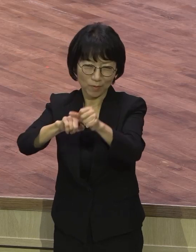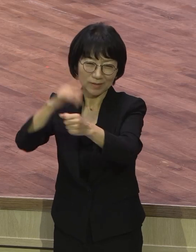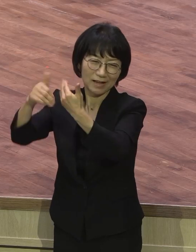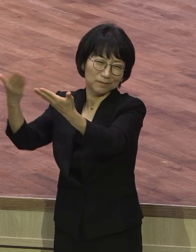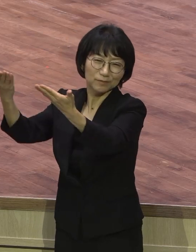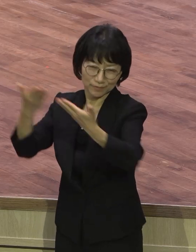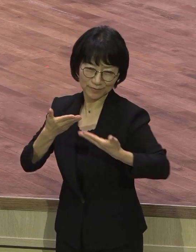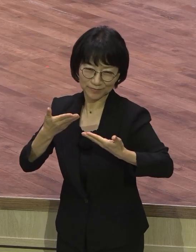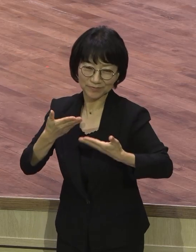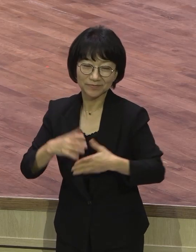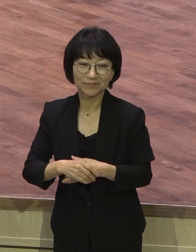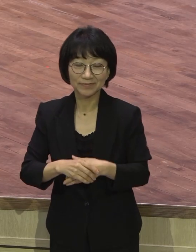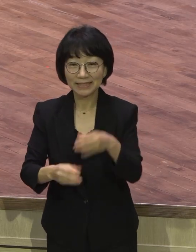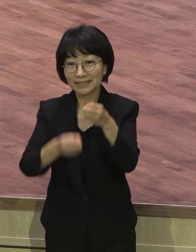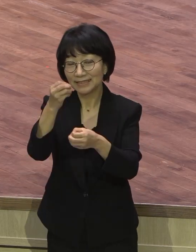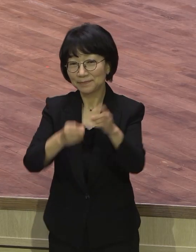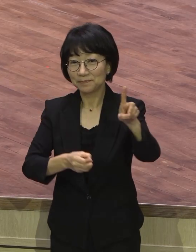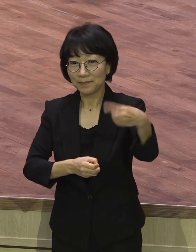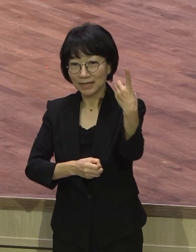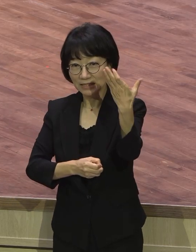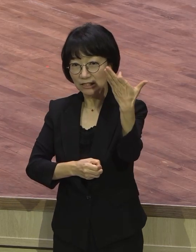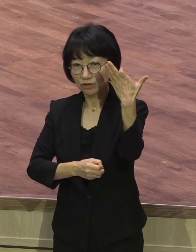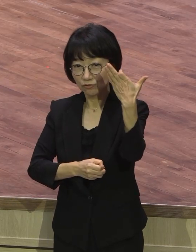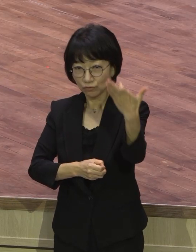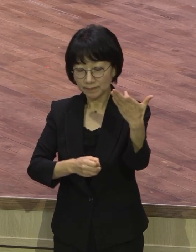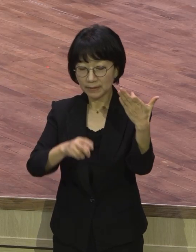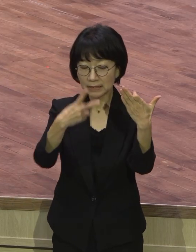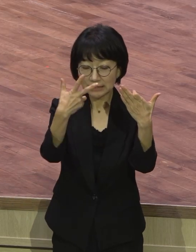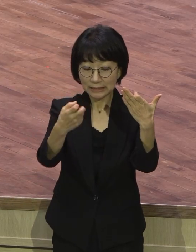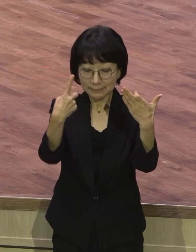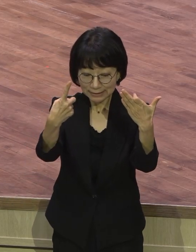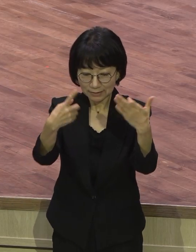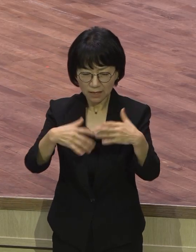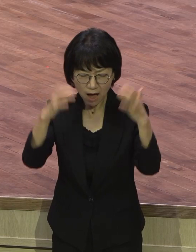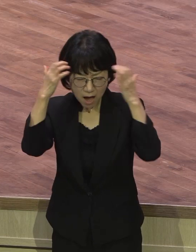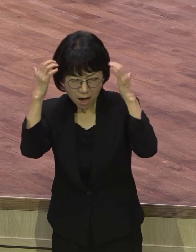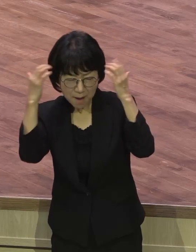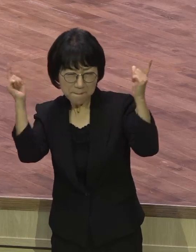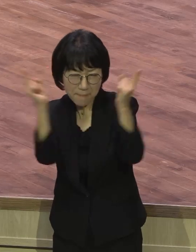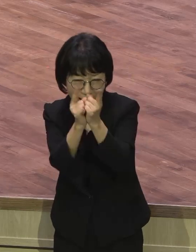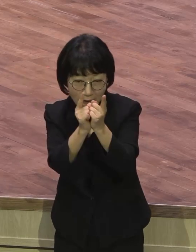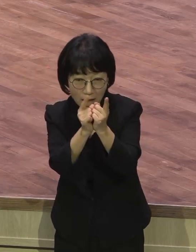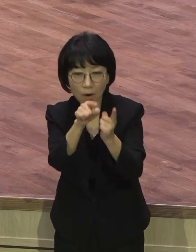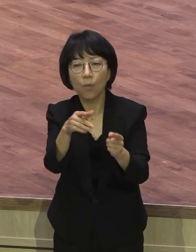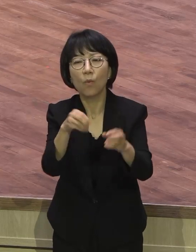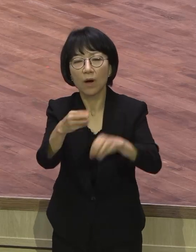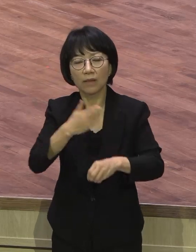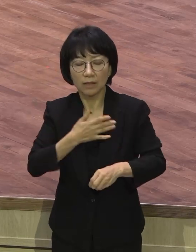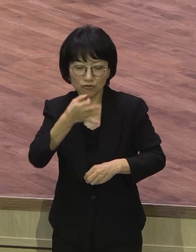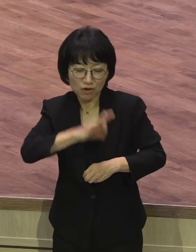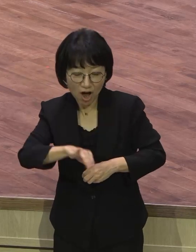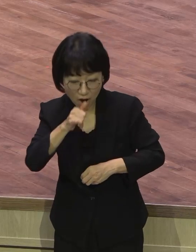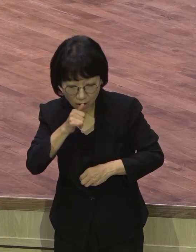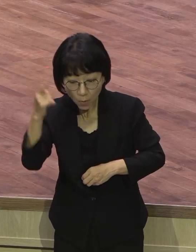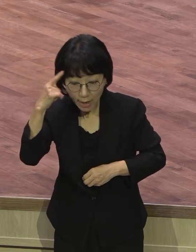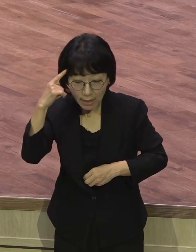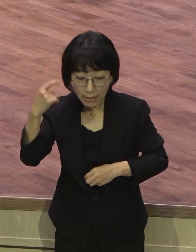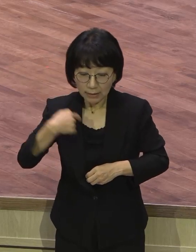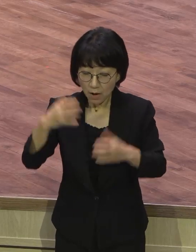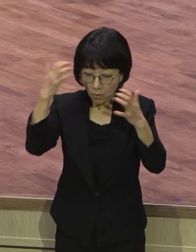10편 119편 70일째로 보면 고난 당하는 것이 내게 유익이라 이로 말면 내가